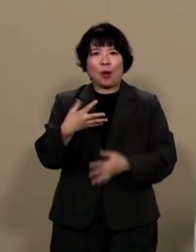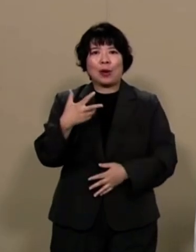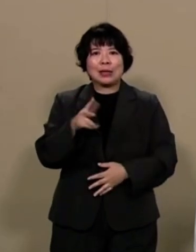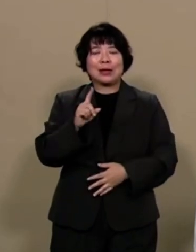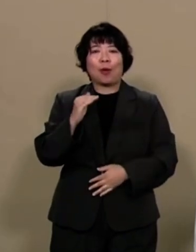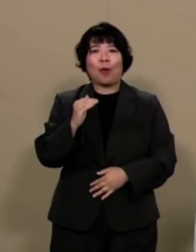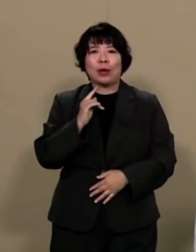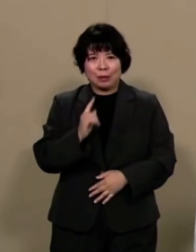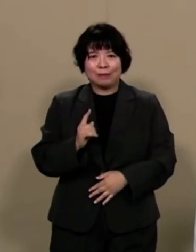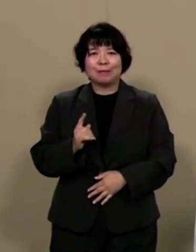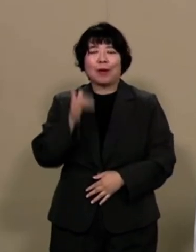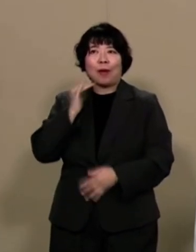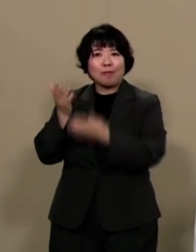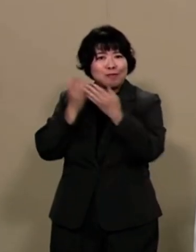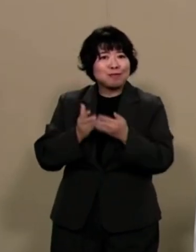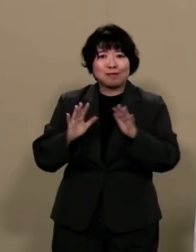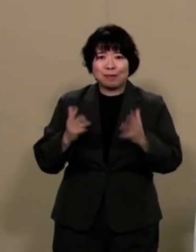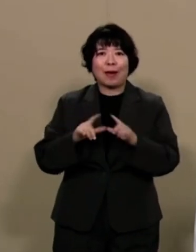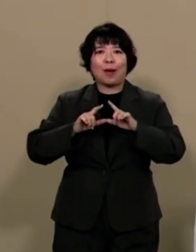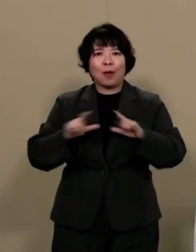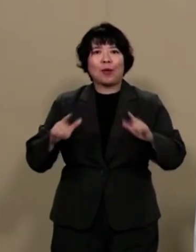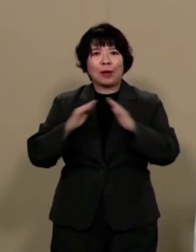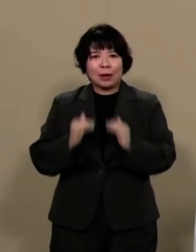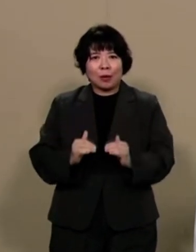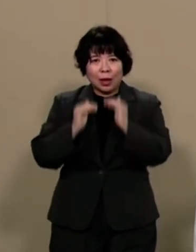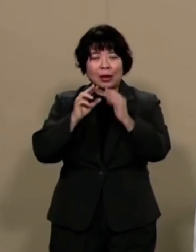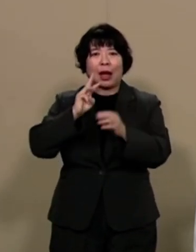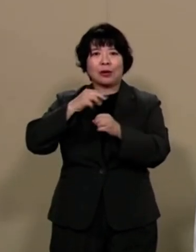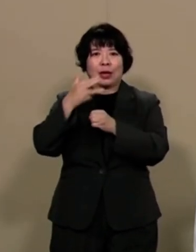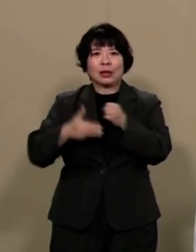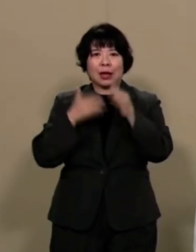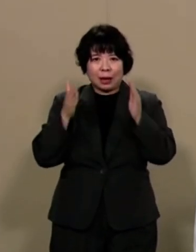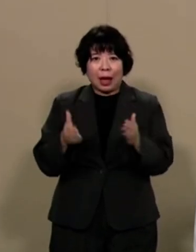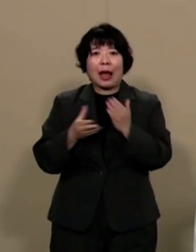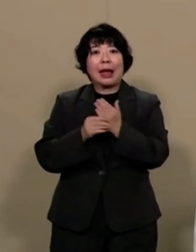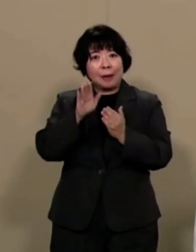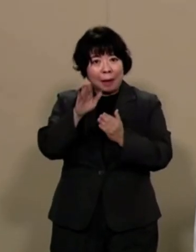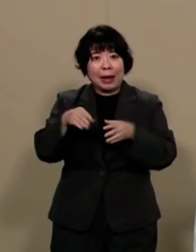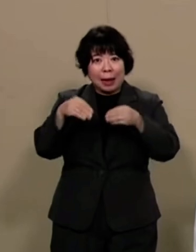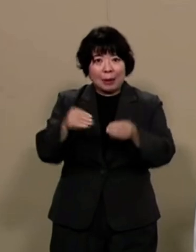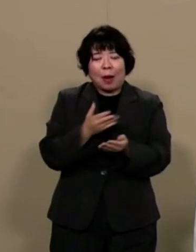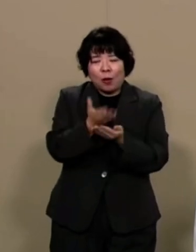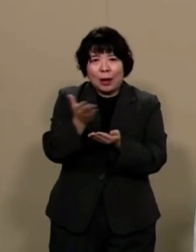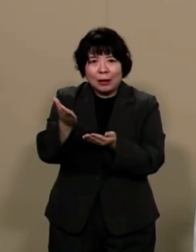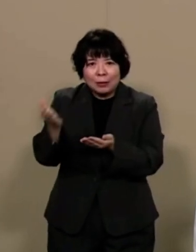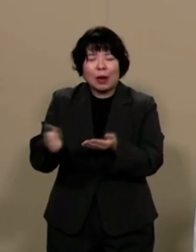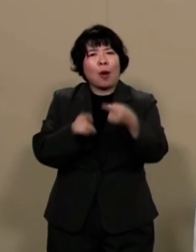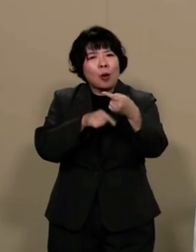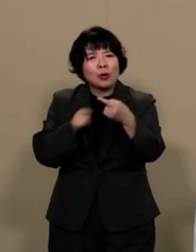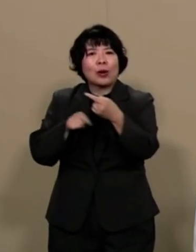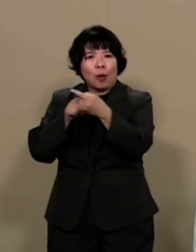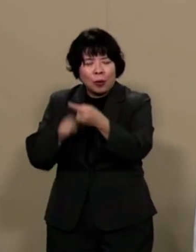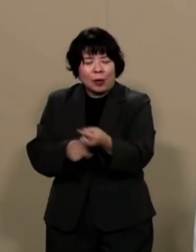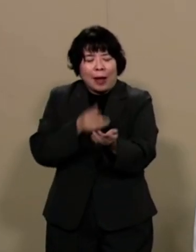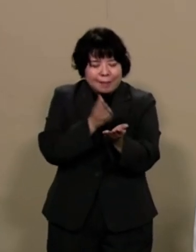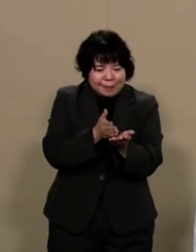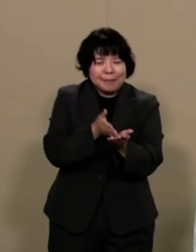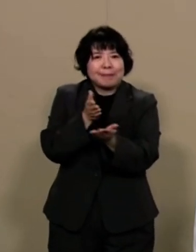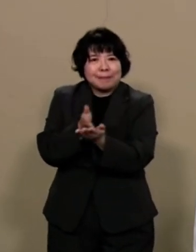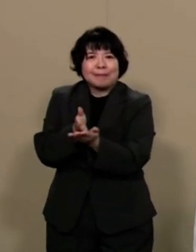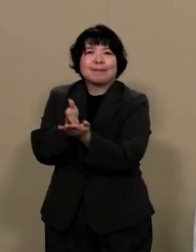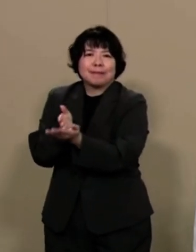普通の家に育った私は38年間駅前でビラを配り皆様お1人お1人に直接思い